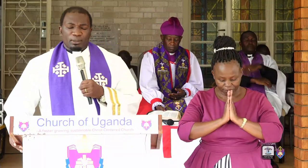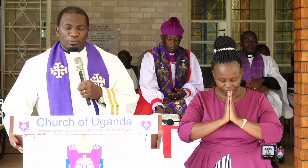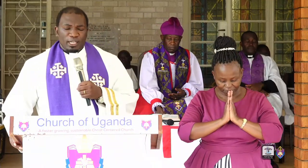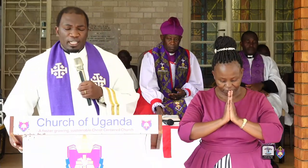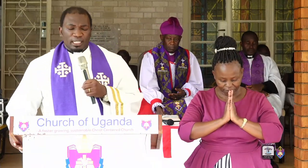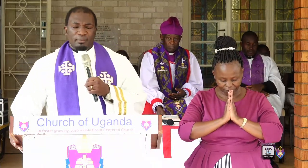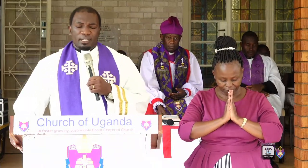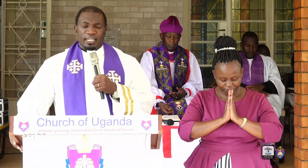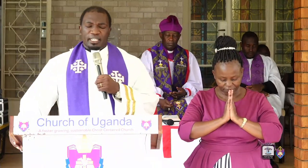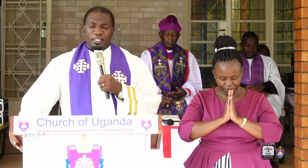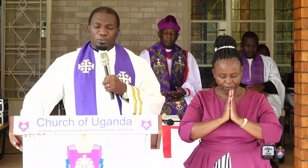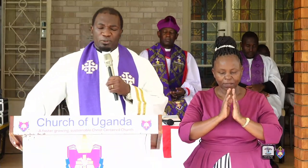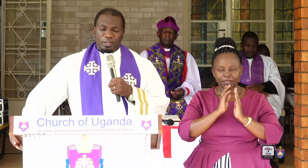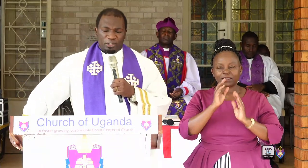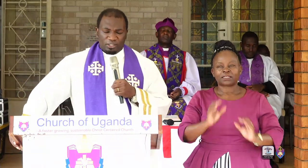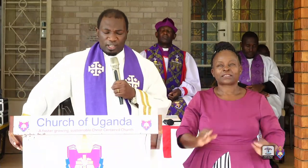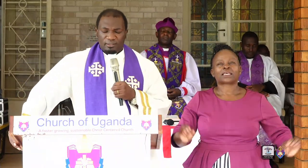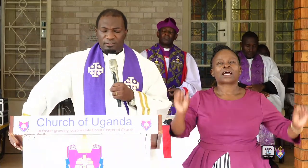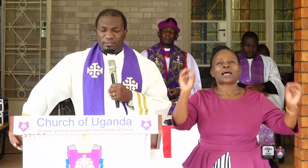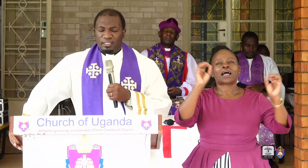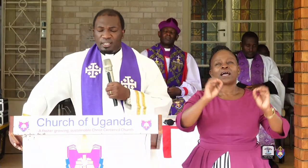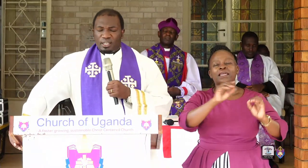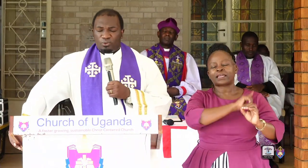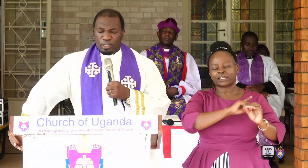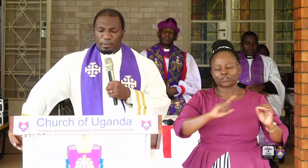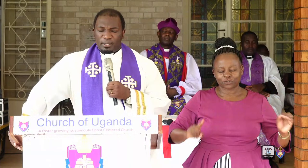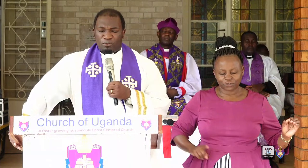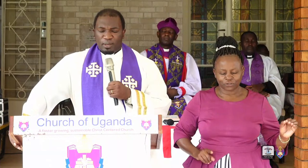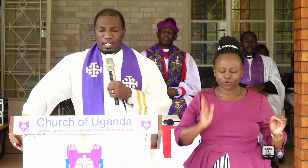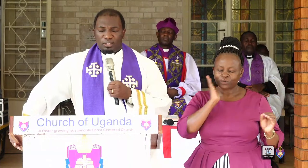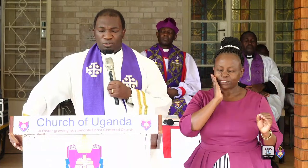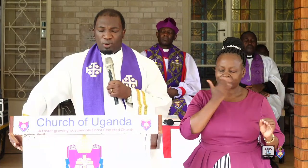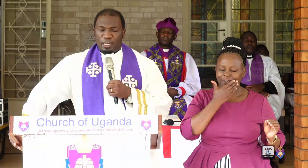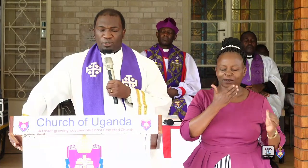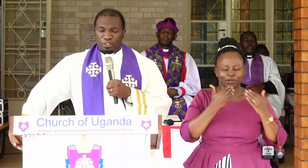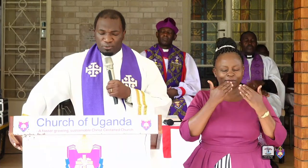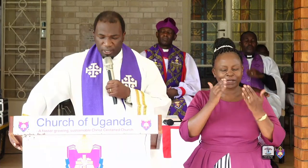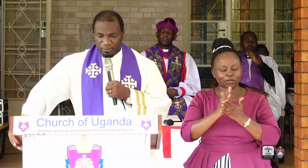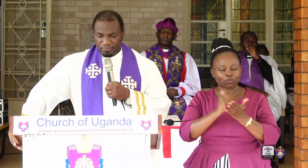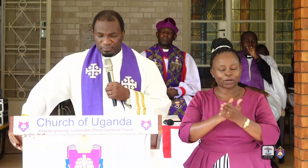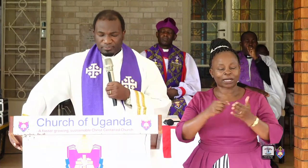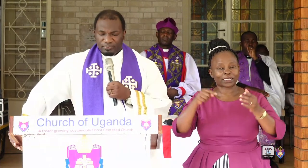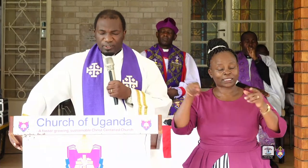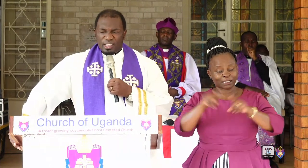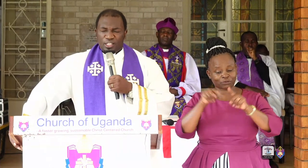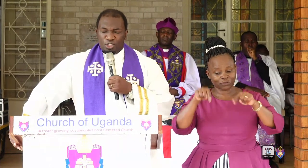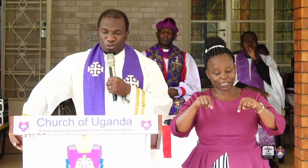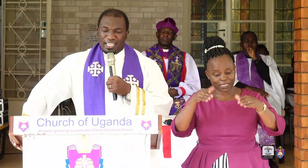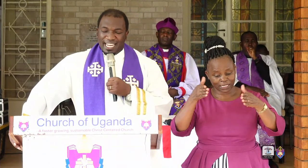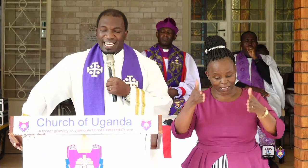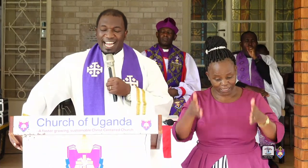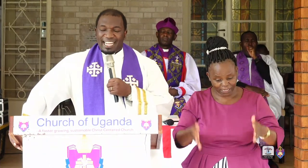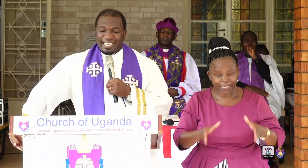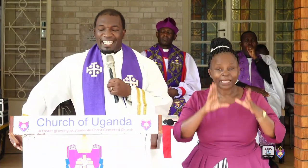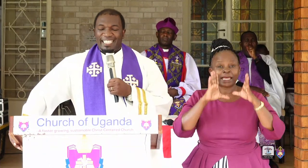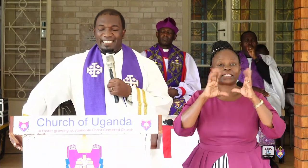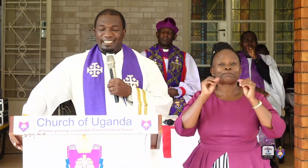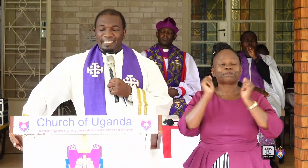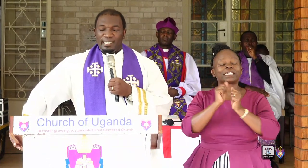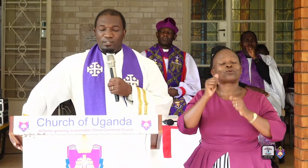saba wamu nange gamba nti ayi Katonda ow'ekisa, weebale kubanga n'olwaleero ndi wano. Yogera